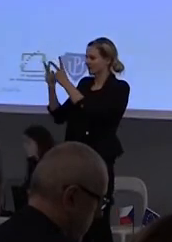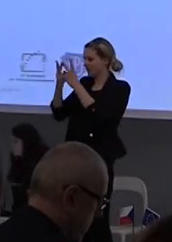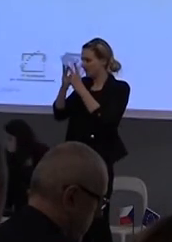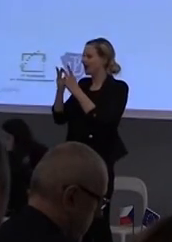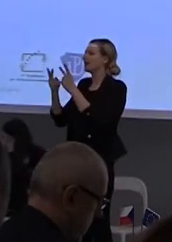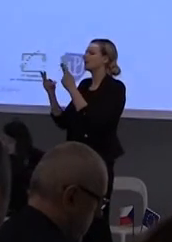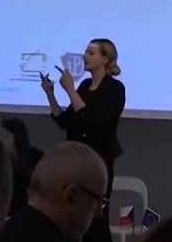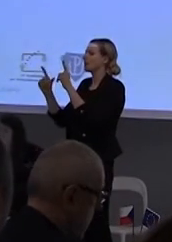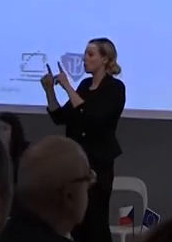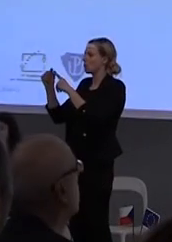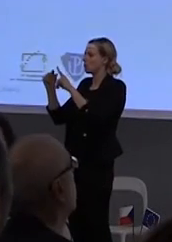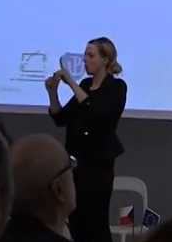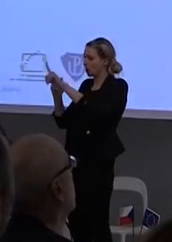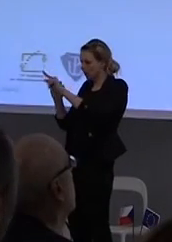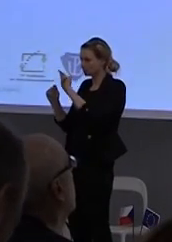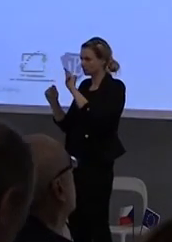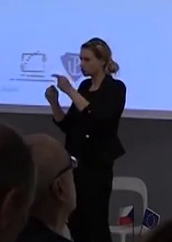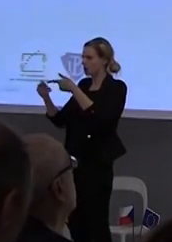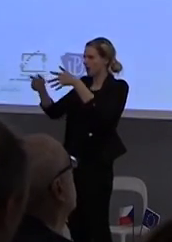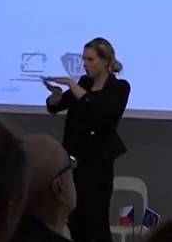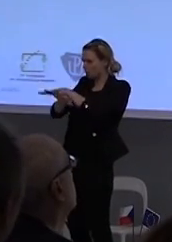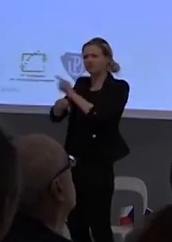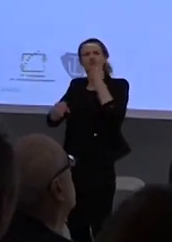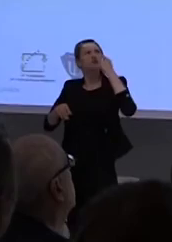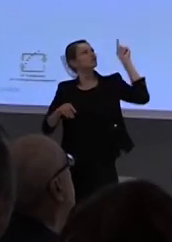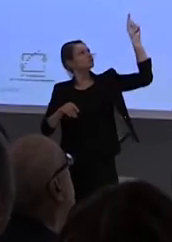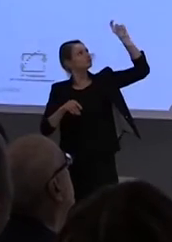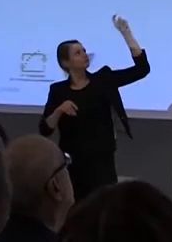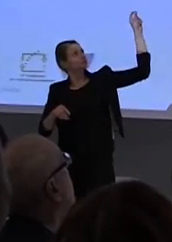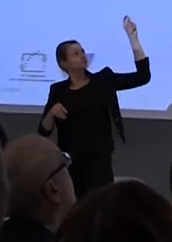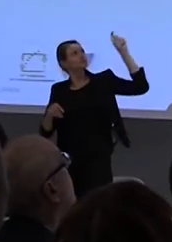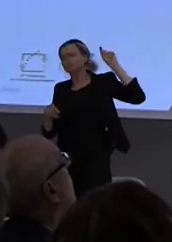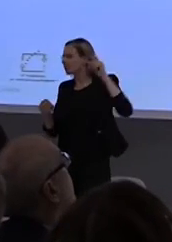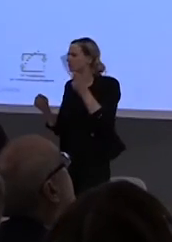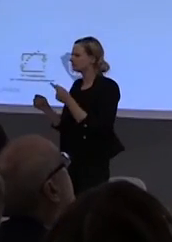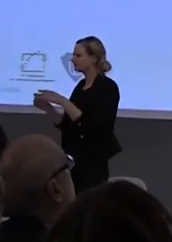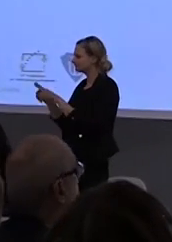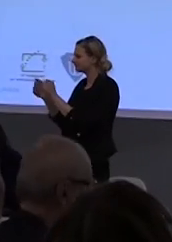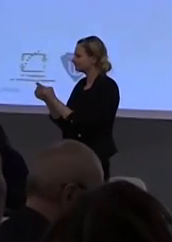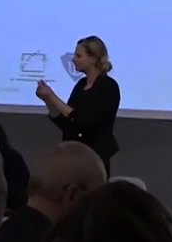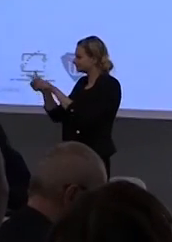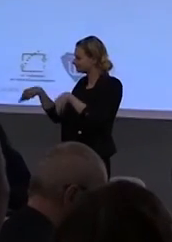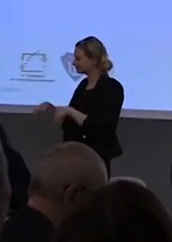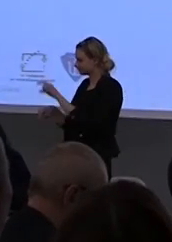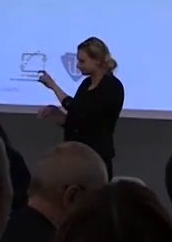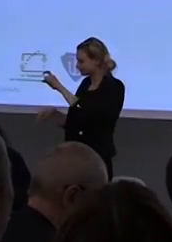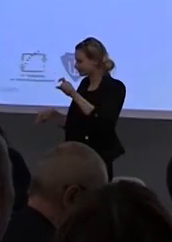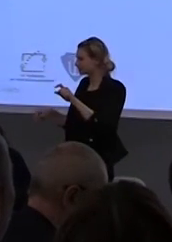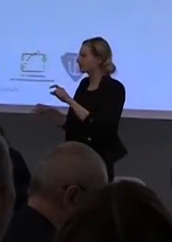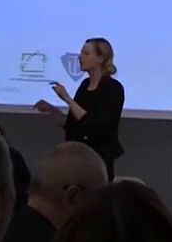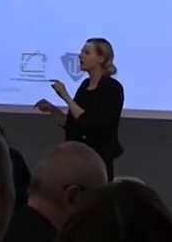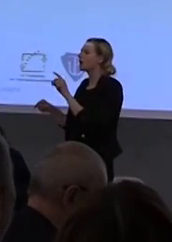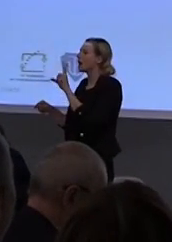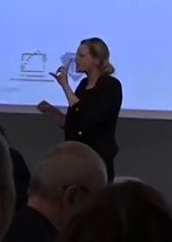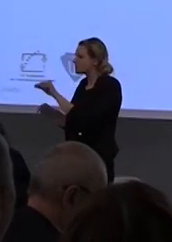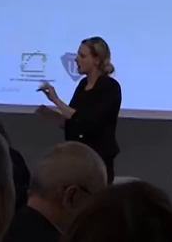www.inkluzeupol.cz. Je to ten logolink, který visí nahoře na stránce. Proč je tam